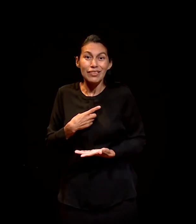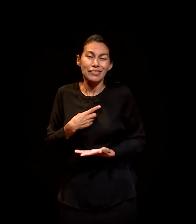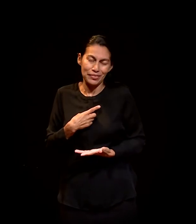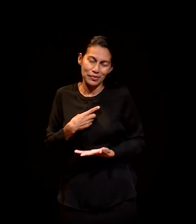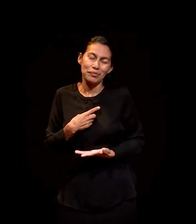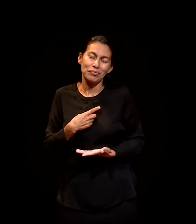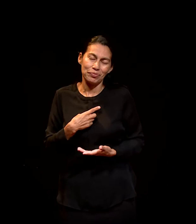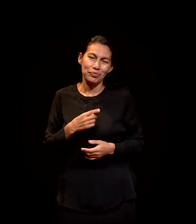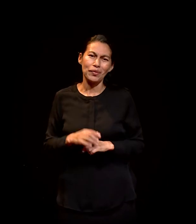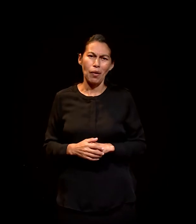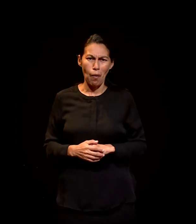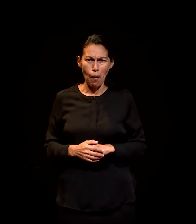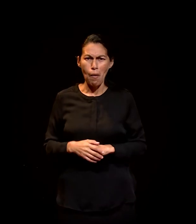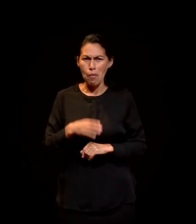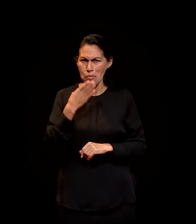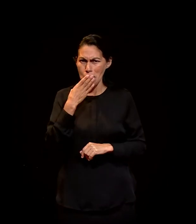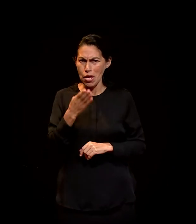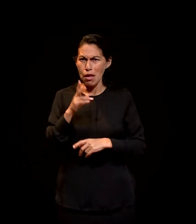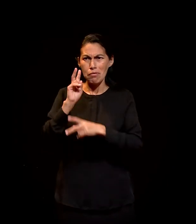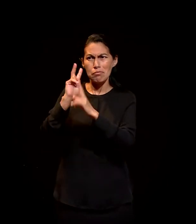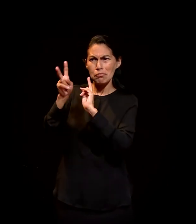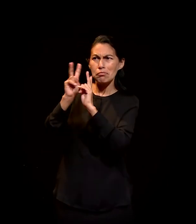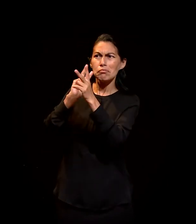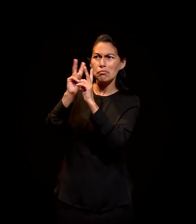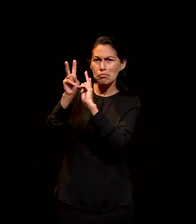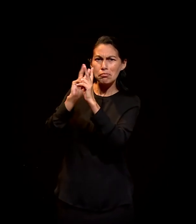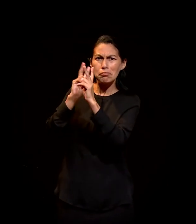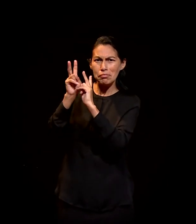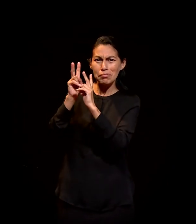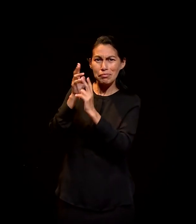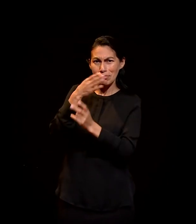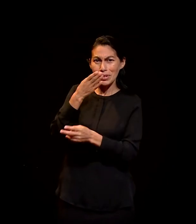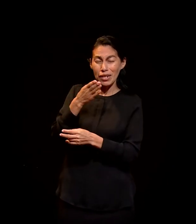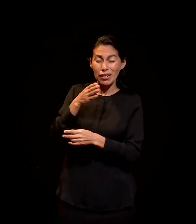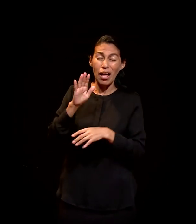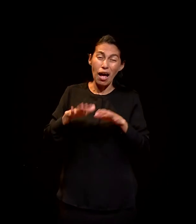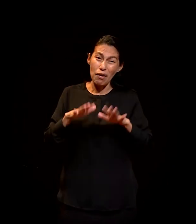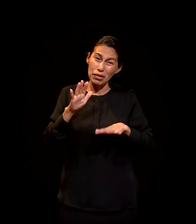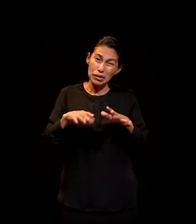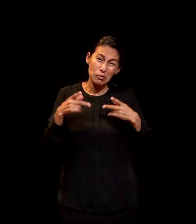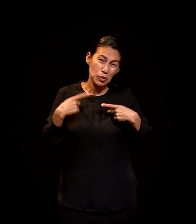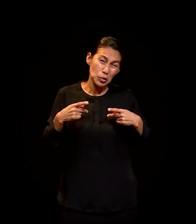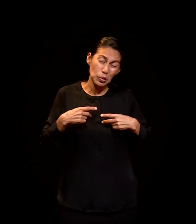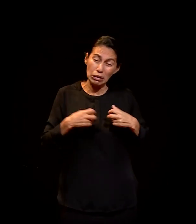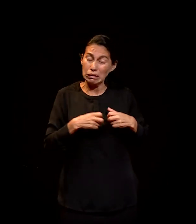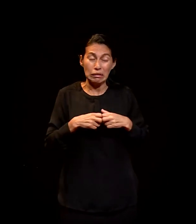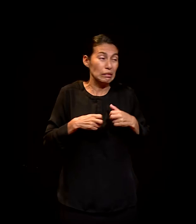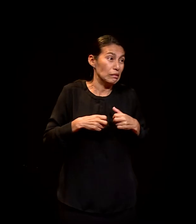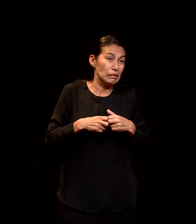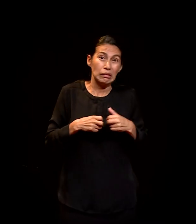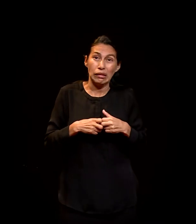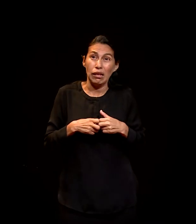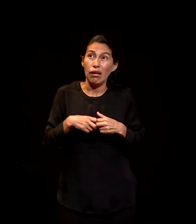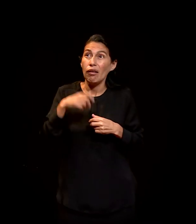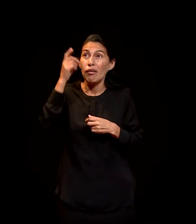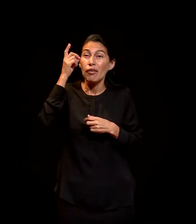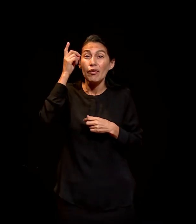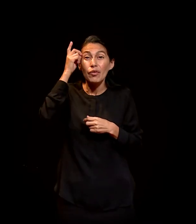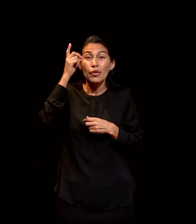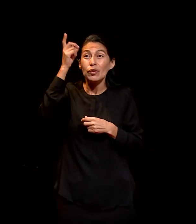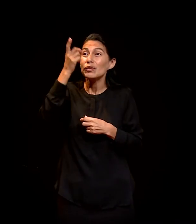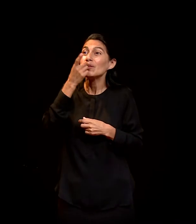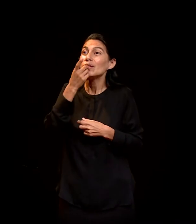doble vía de aves el día a veces andamos no escuchamos lo que él en